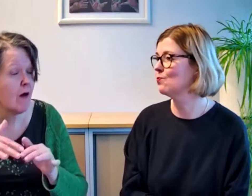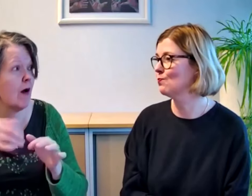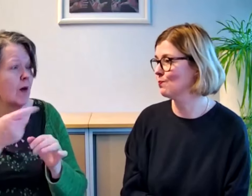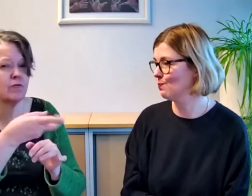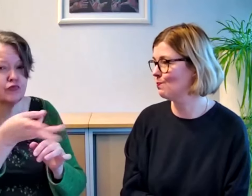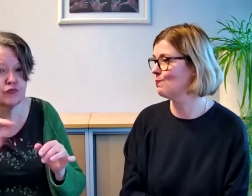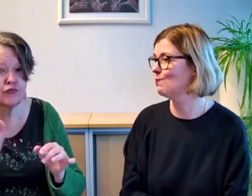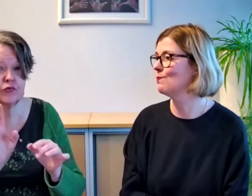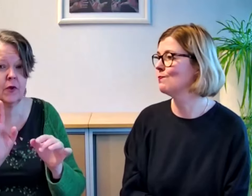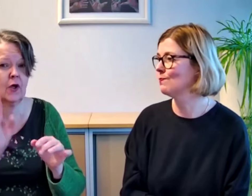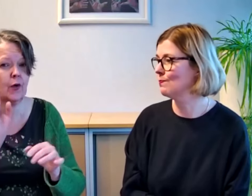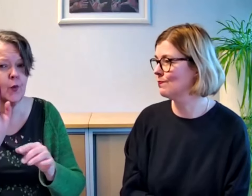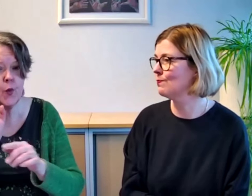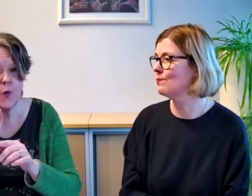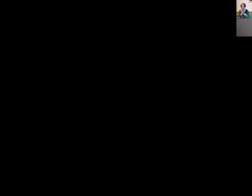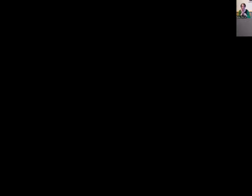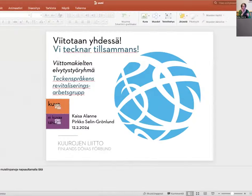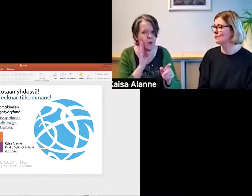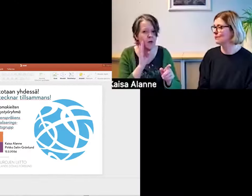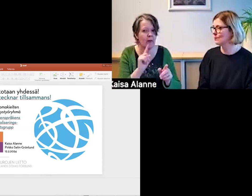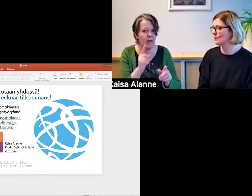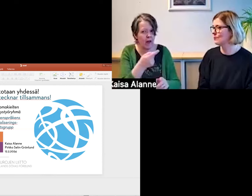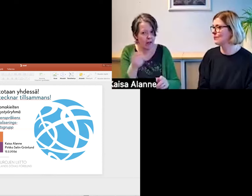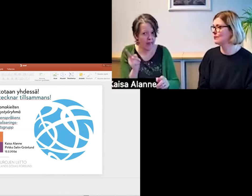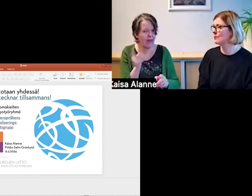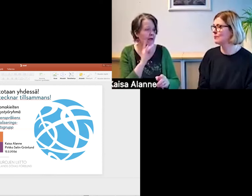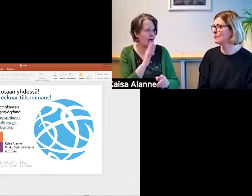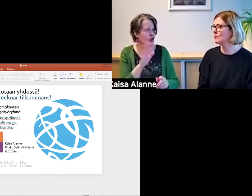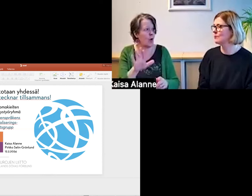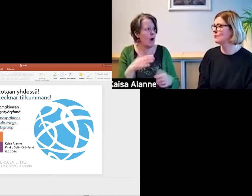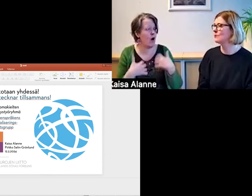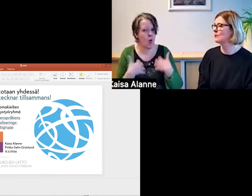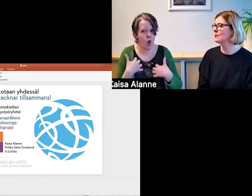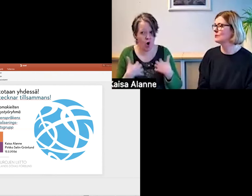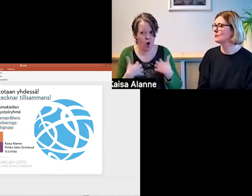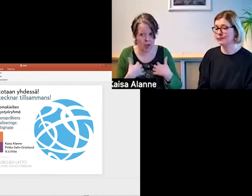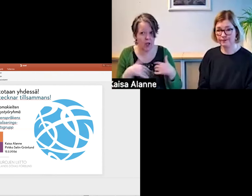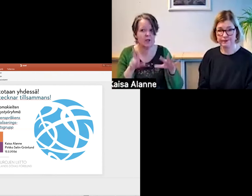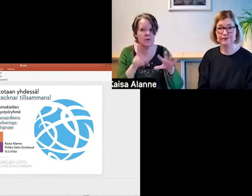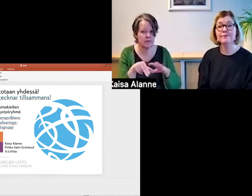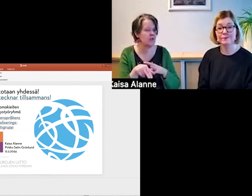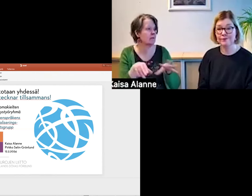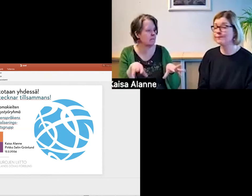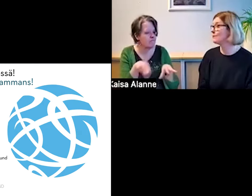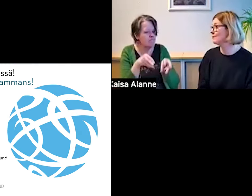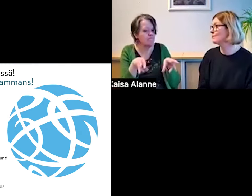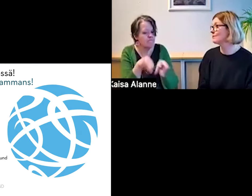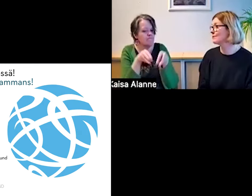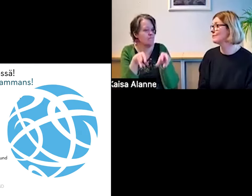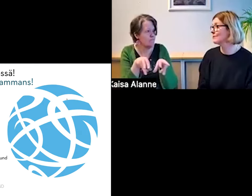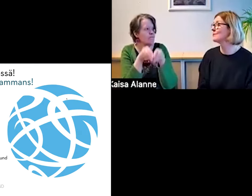oli mukana sitten myös muitakin järjestöjä, sitten siellä oli viranomaisia ja muita